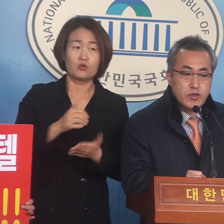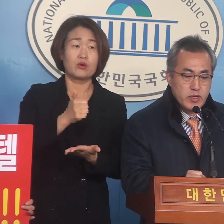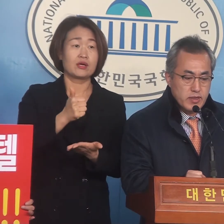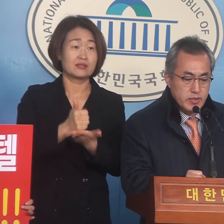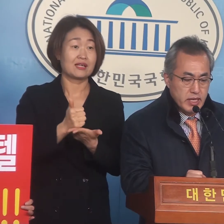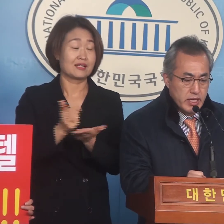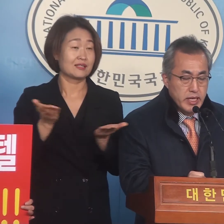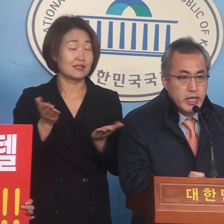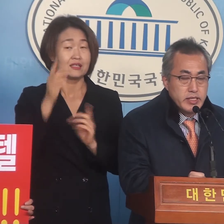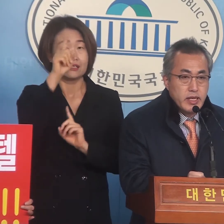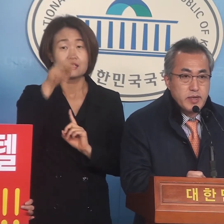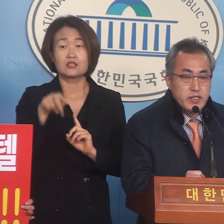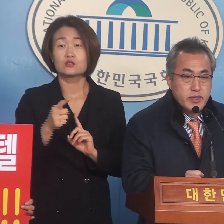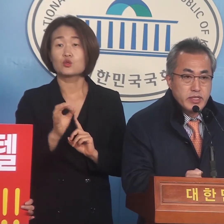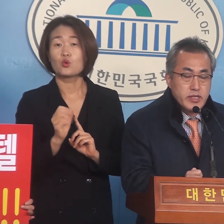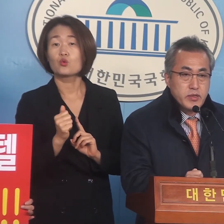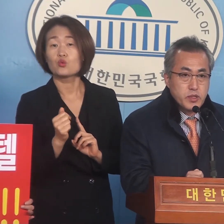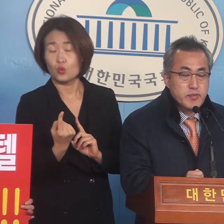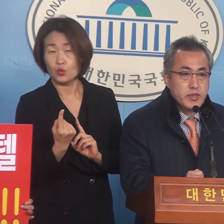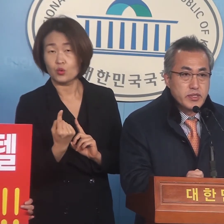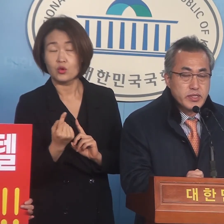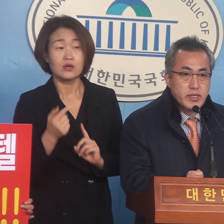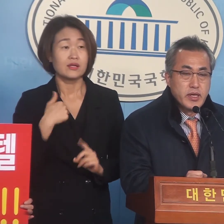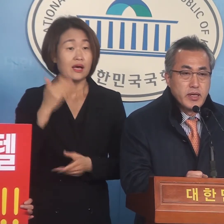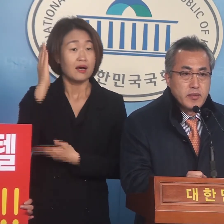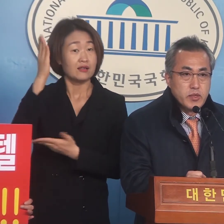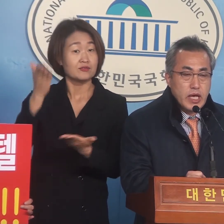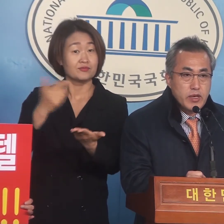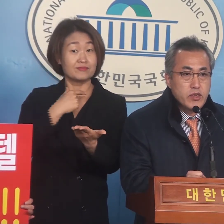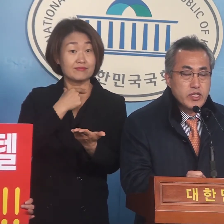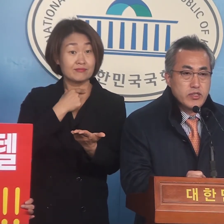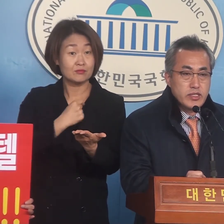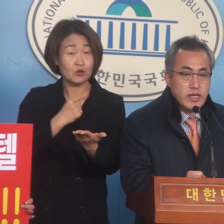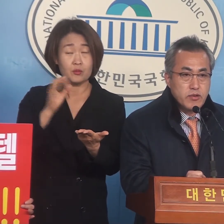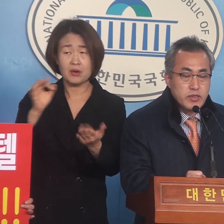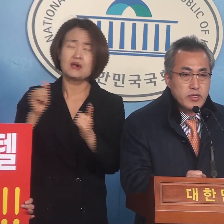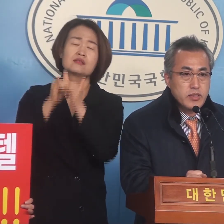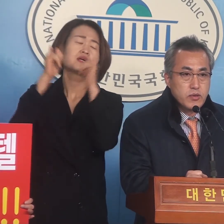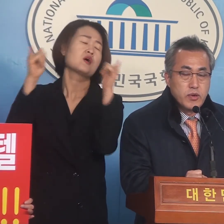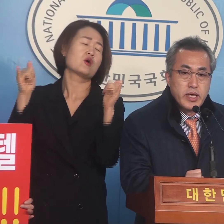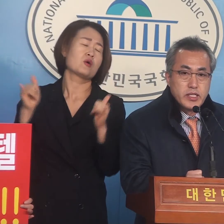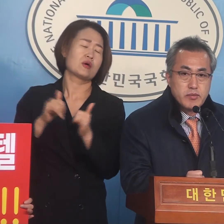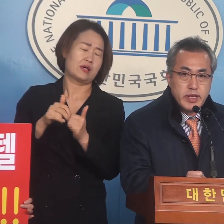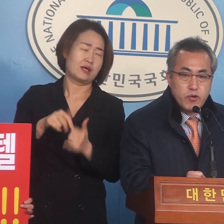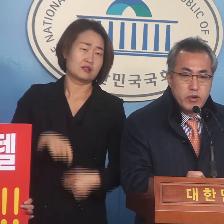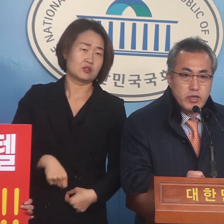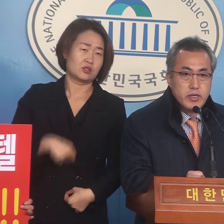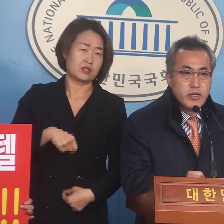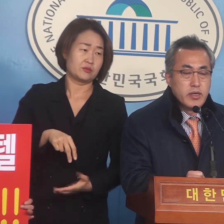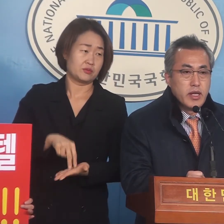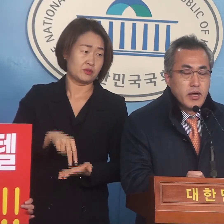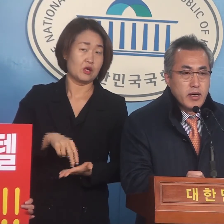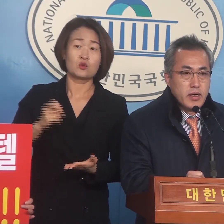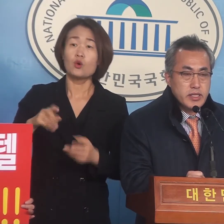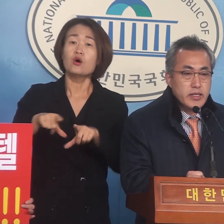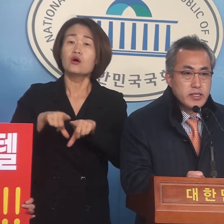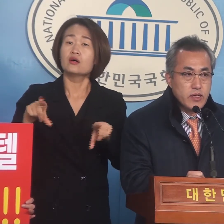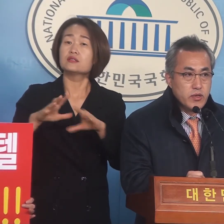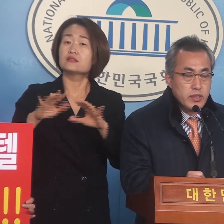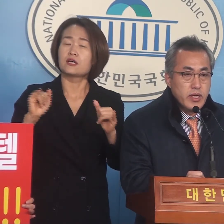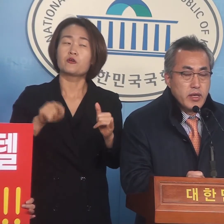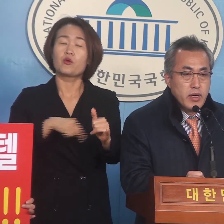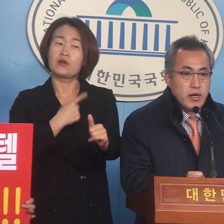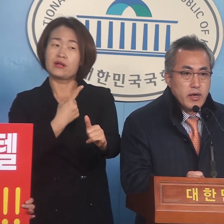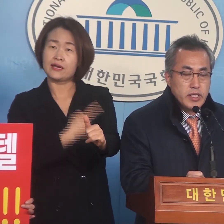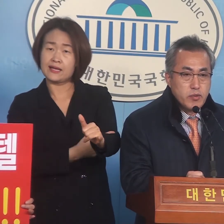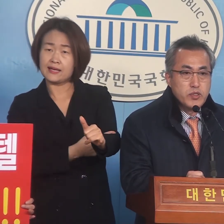있는 이성호라고 합니다. 제가 말씀드리고 싶은 것은 사회정의적인 차원, 그리고 시민의 권리를 찾는